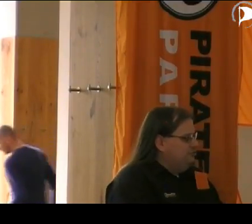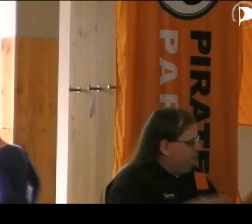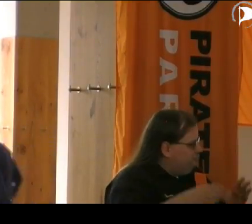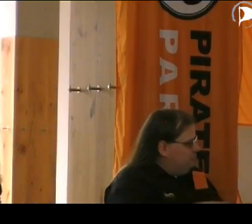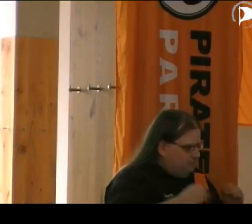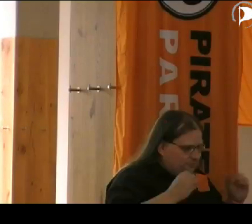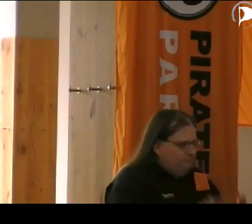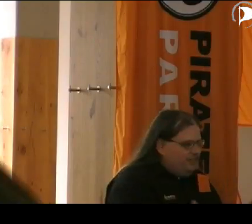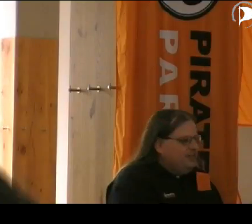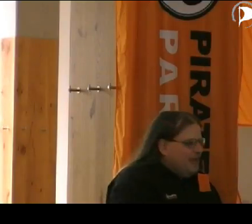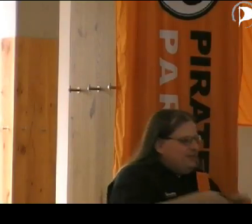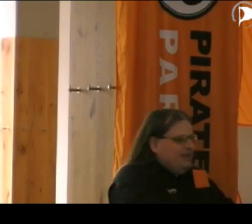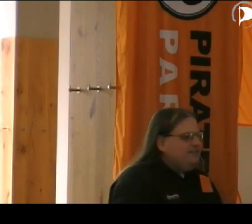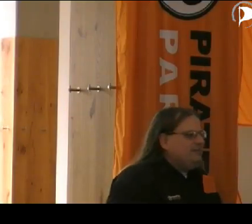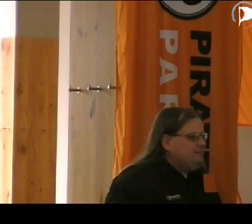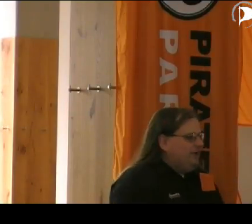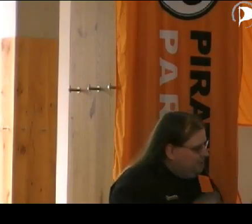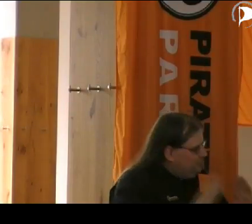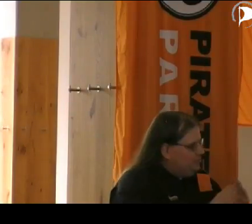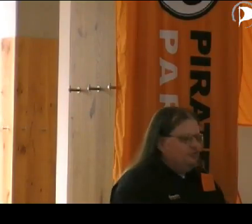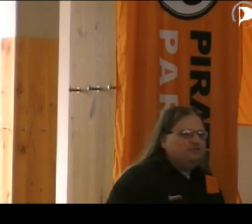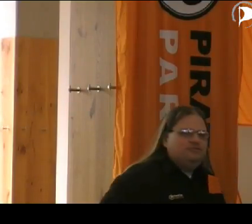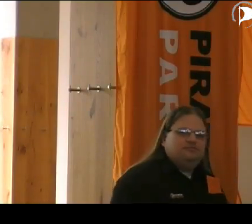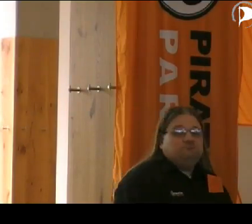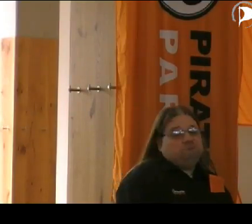das ist geblieben ja